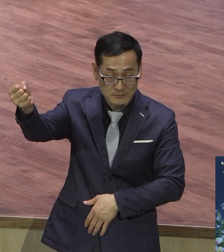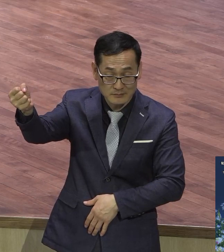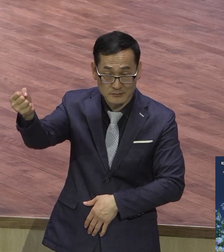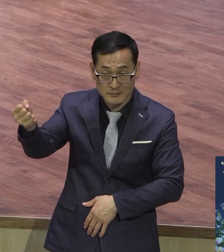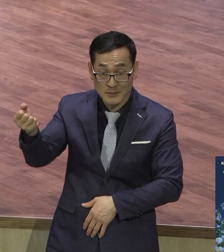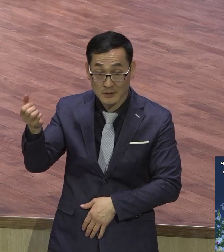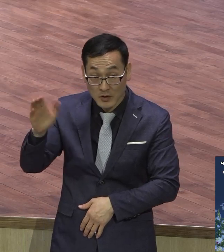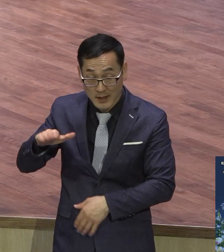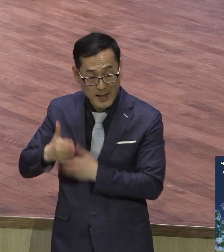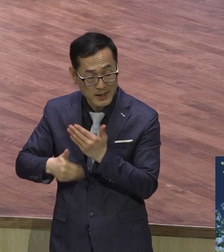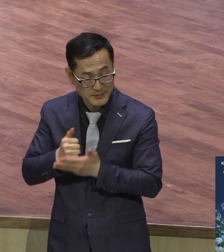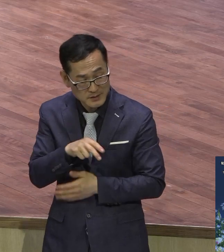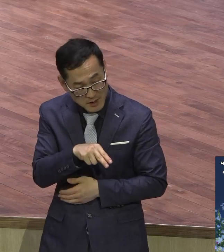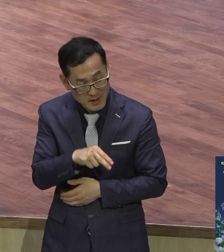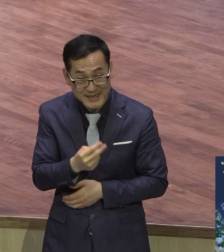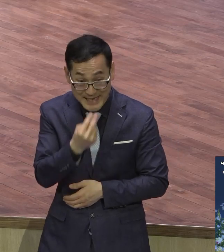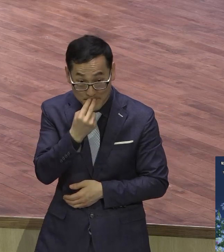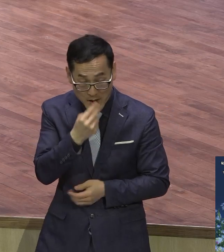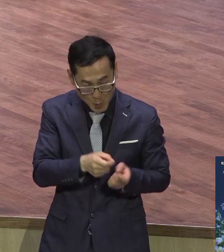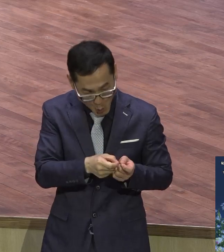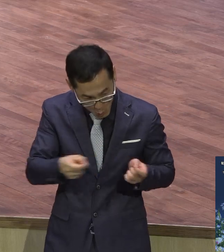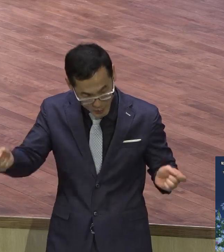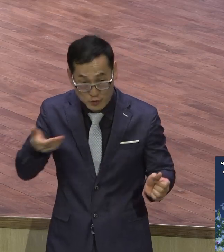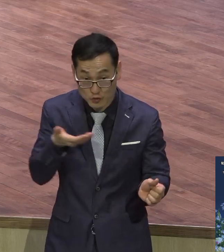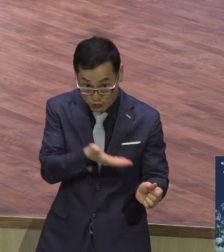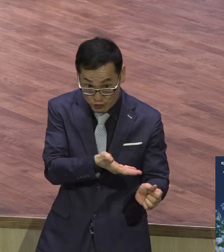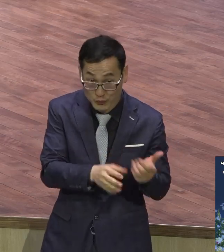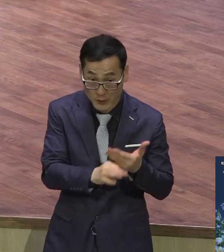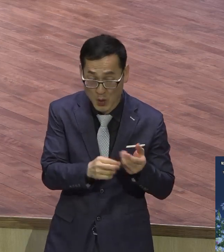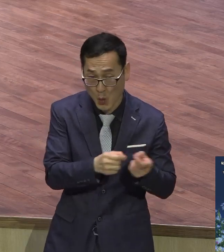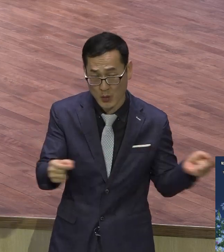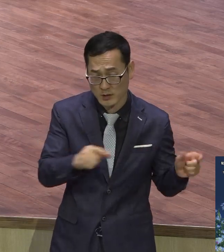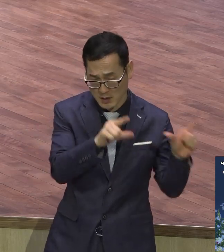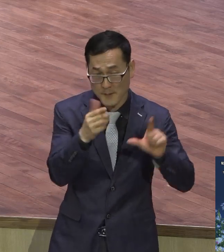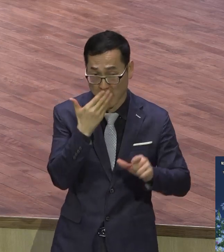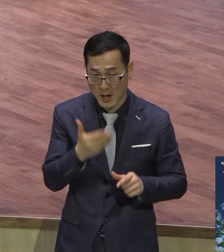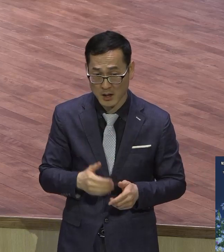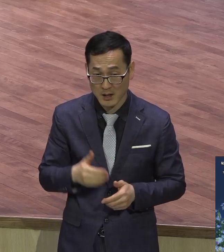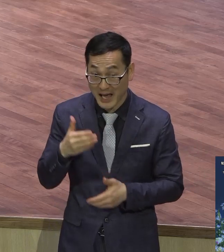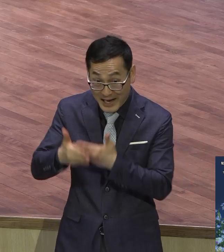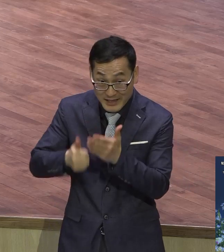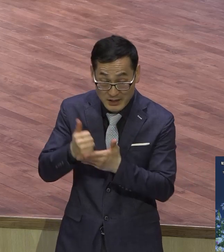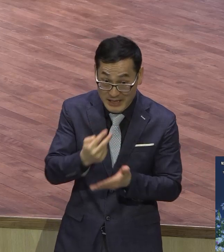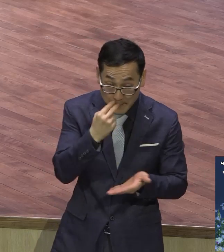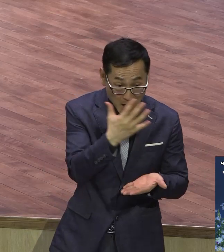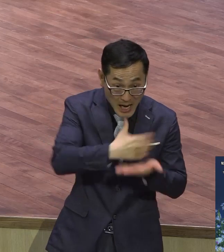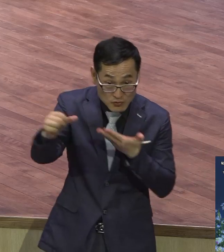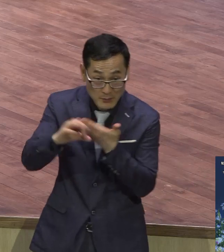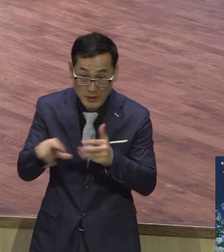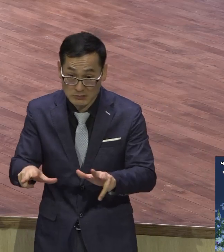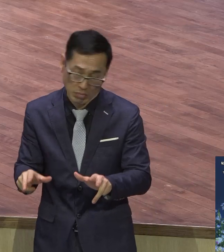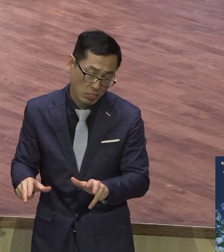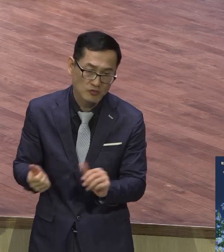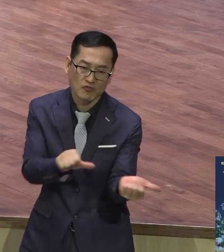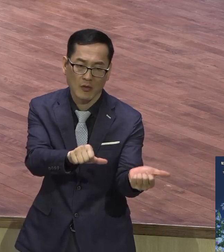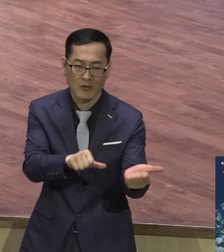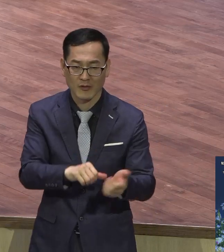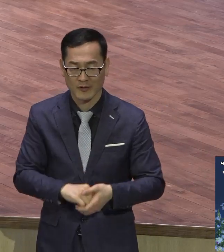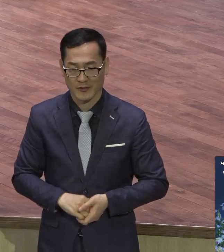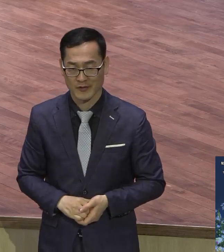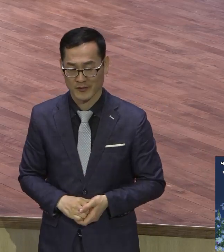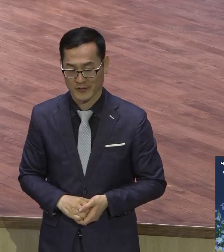하나님께서 생명을 주셔야 되지. 생명 거두고 하면 오늘로 끝나는 거예요. 너 생명이 길리라.